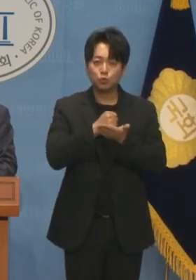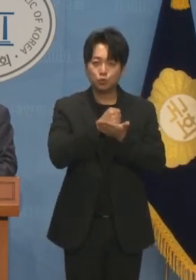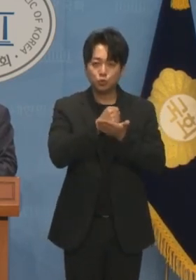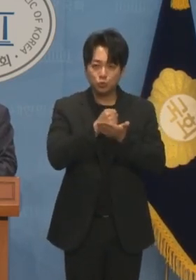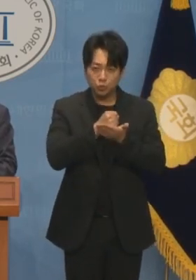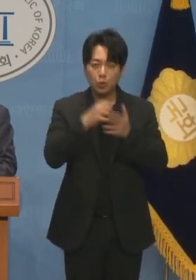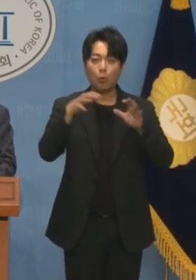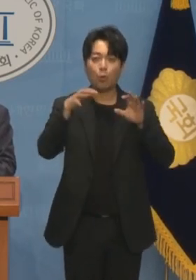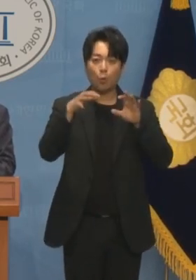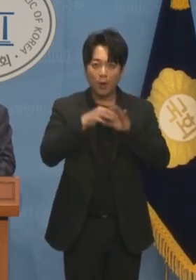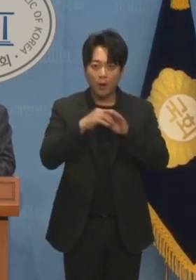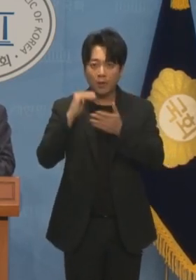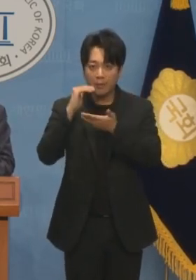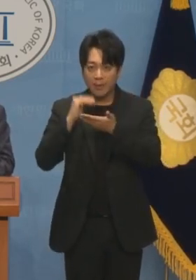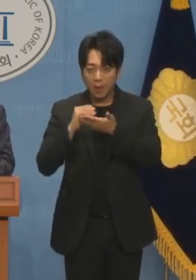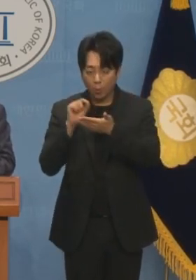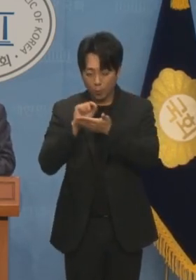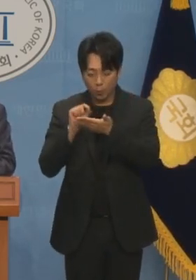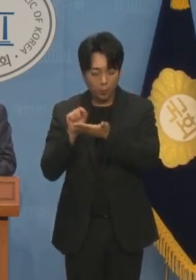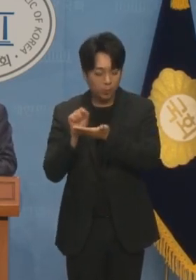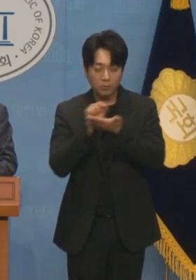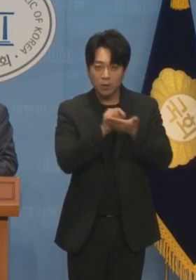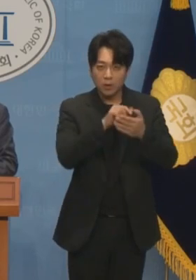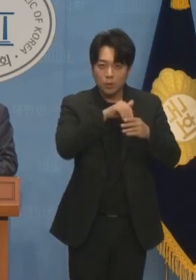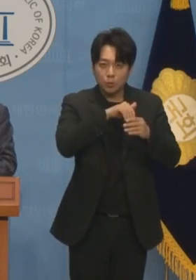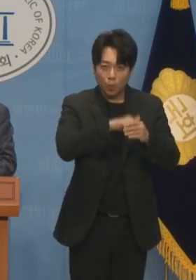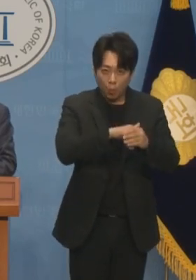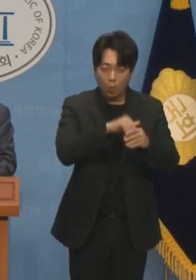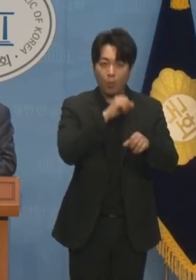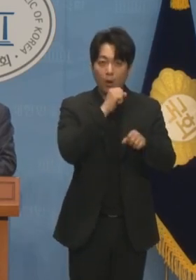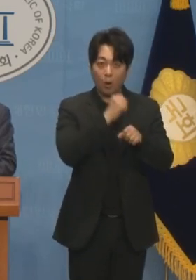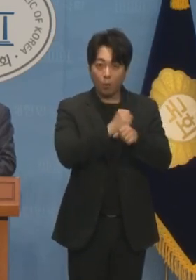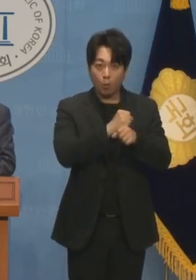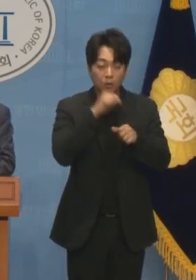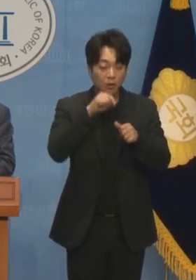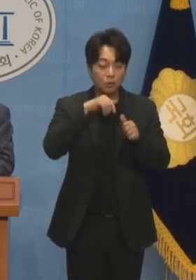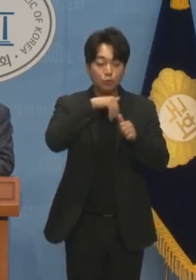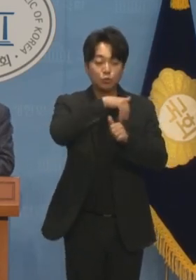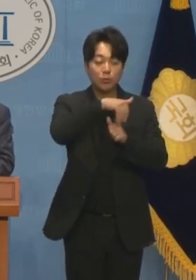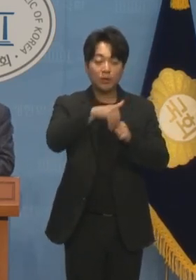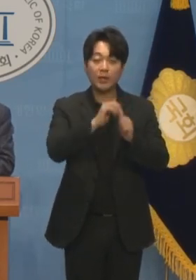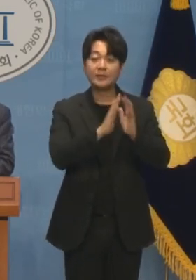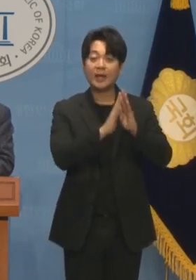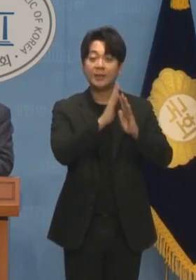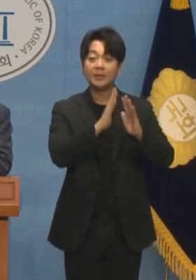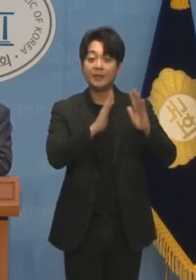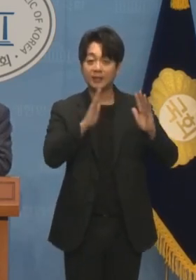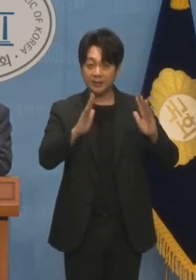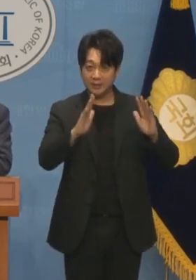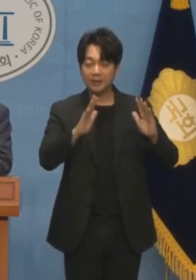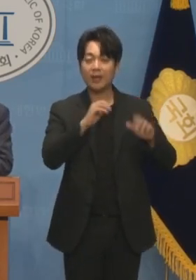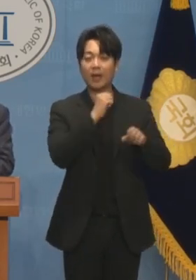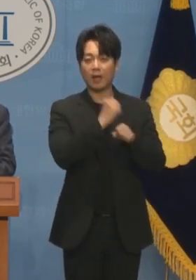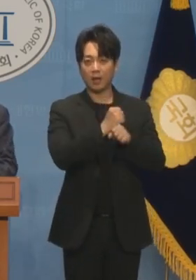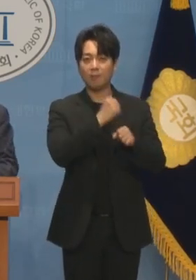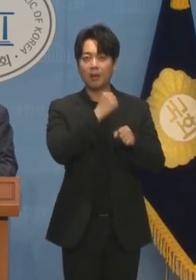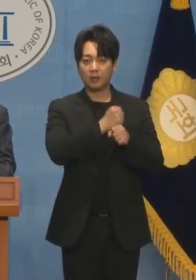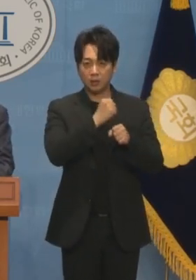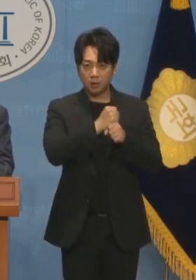후 둔덕 경사면에 잔디를 심어 위장을 하였고, 다시 그